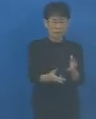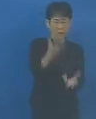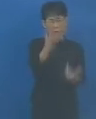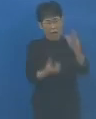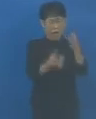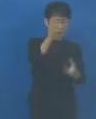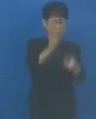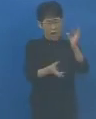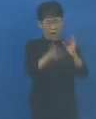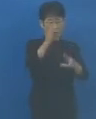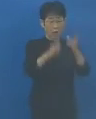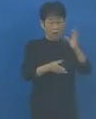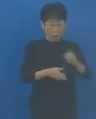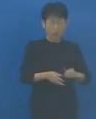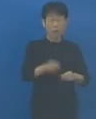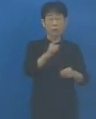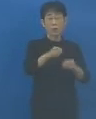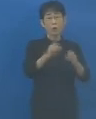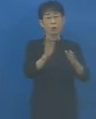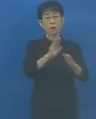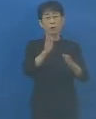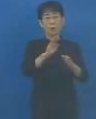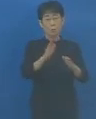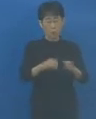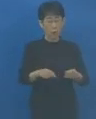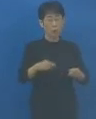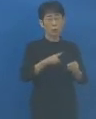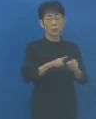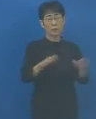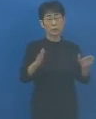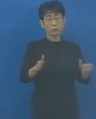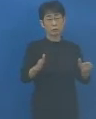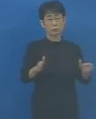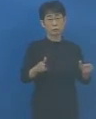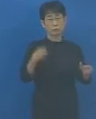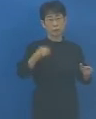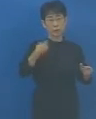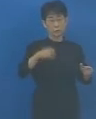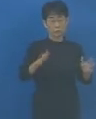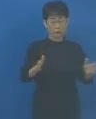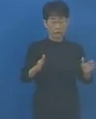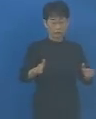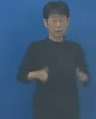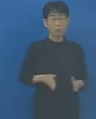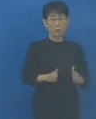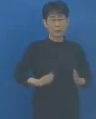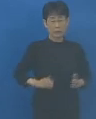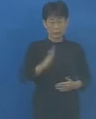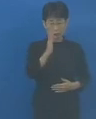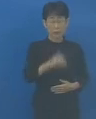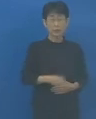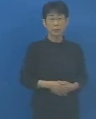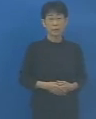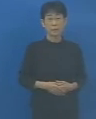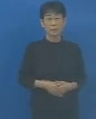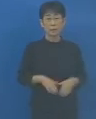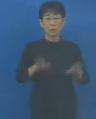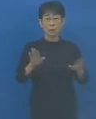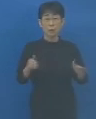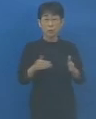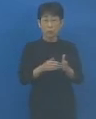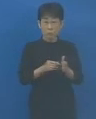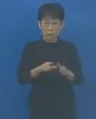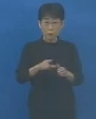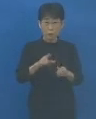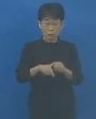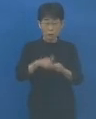り、こういうのはこの夏は控えていただきたいと思います。これも現実の感染状況からしますと